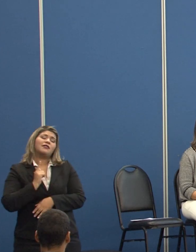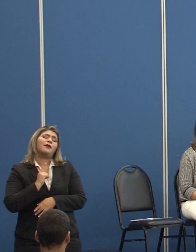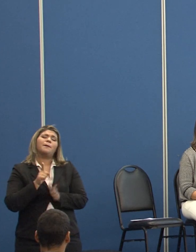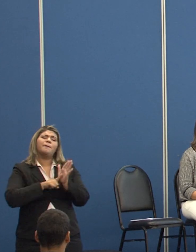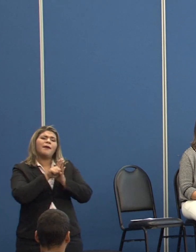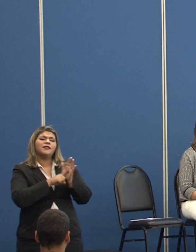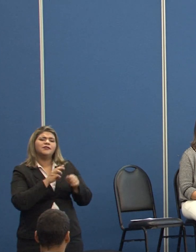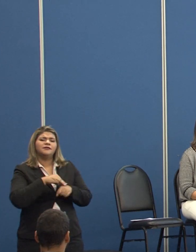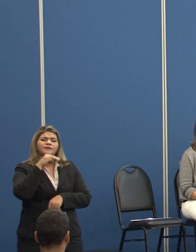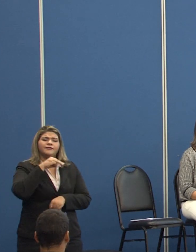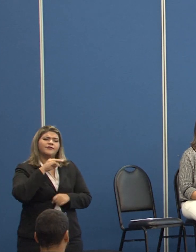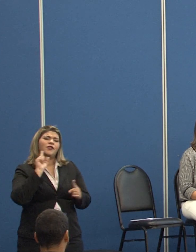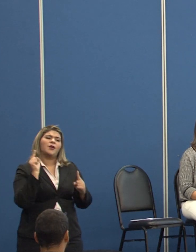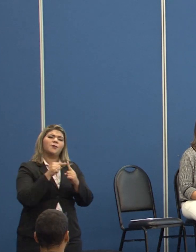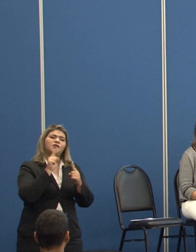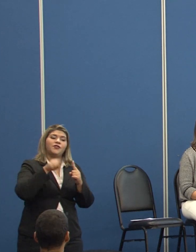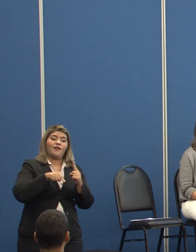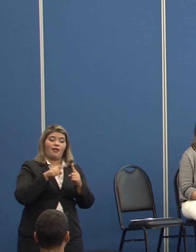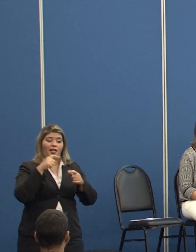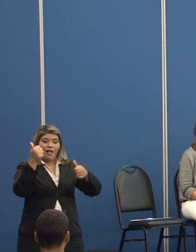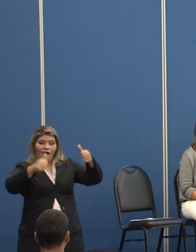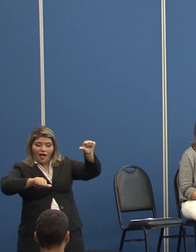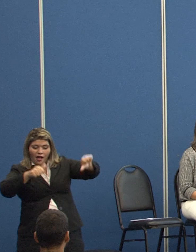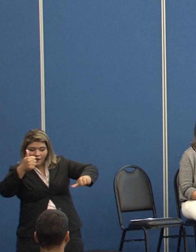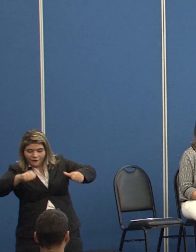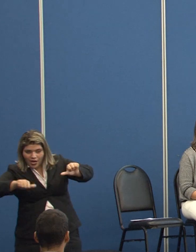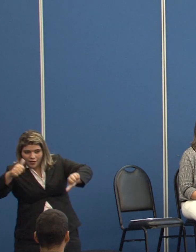com propostas de avaliação